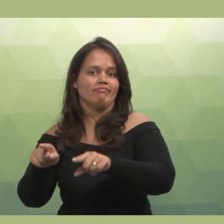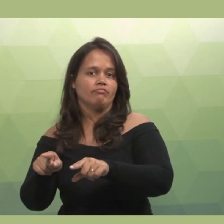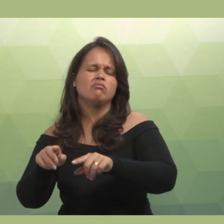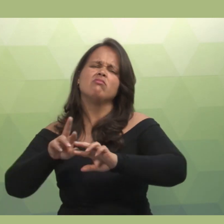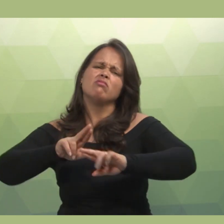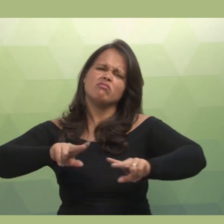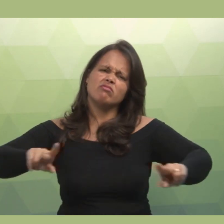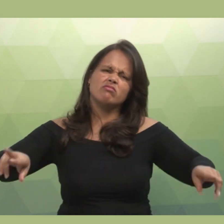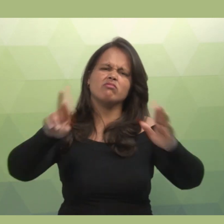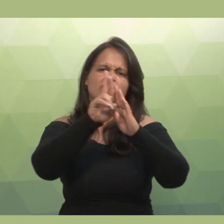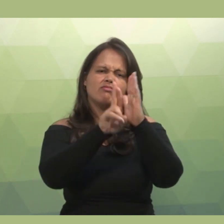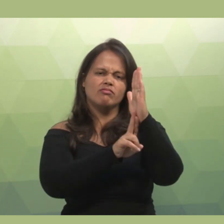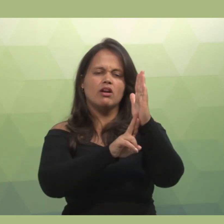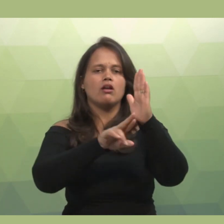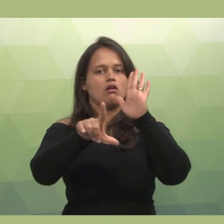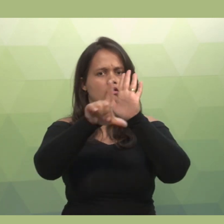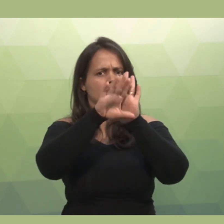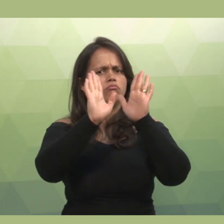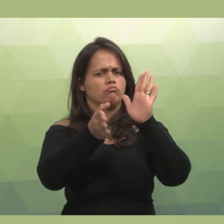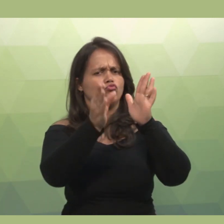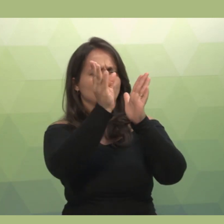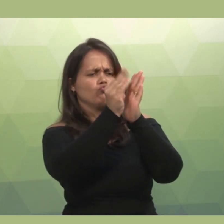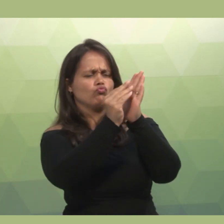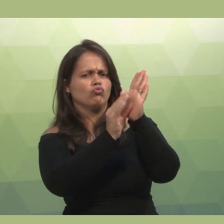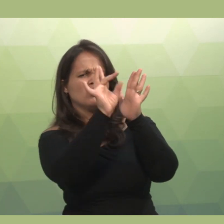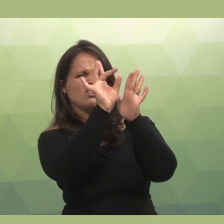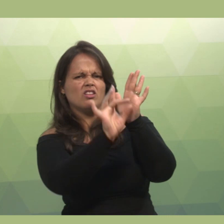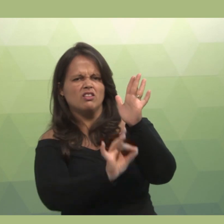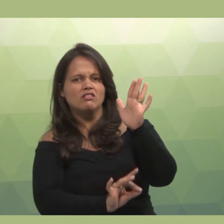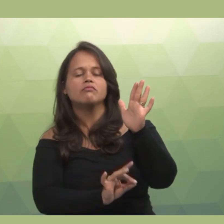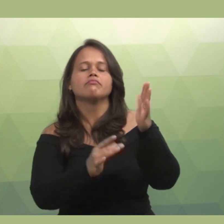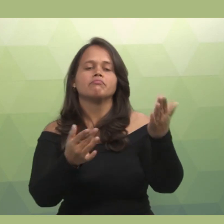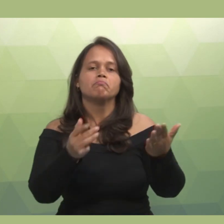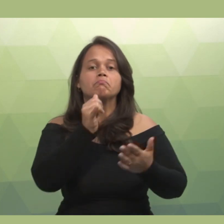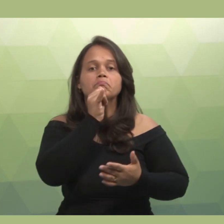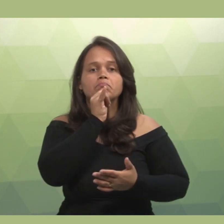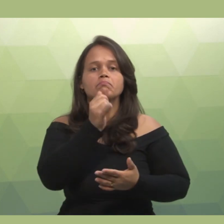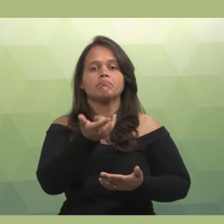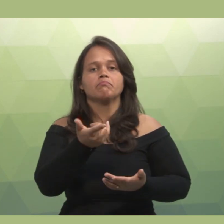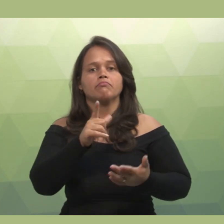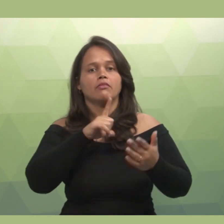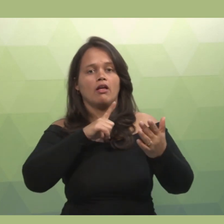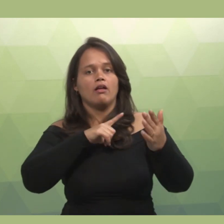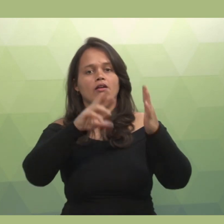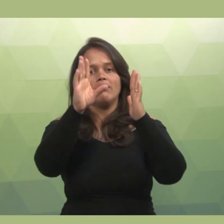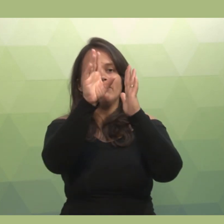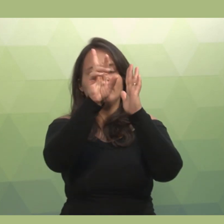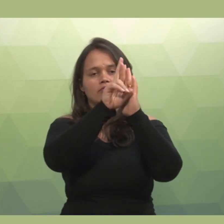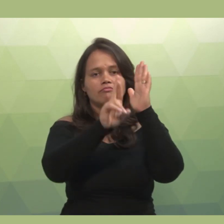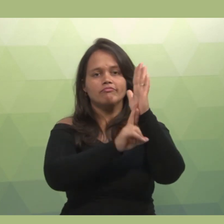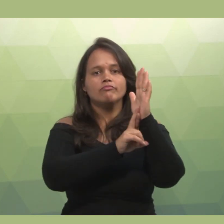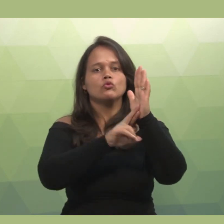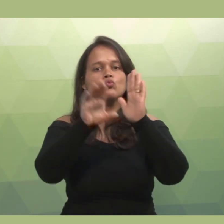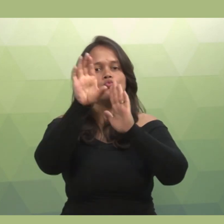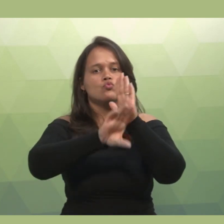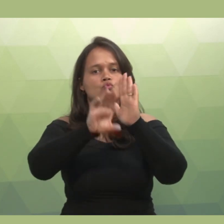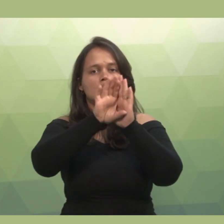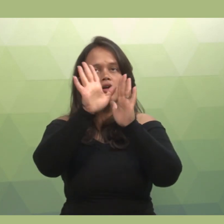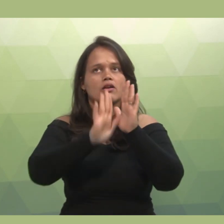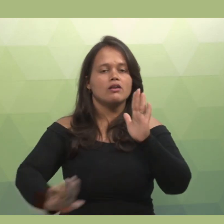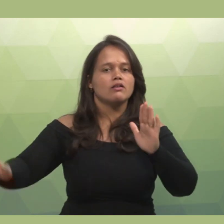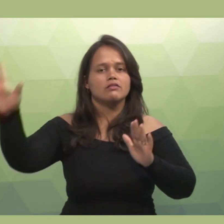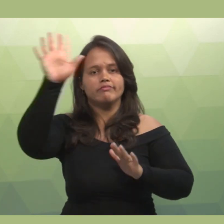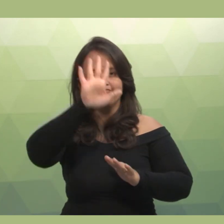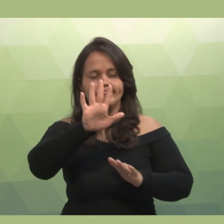que trazem um detalhamento disso. Um exemplo são as diretrizes curriculares nacionais. Essas